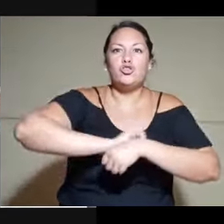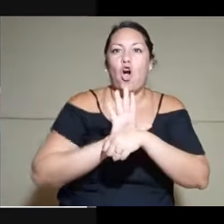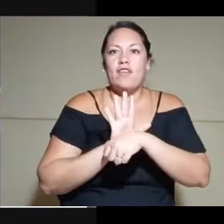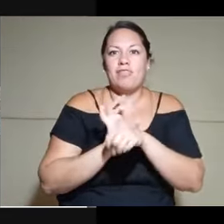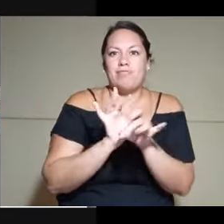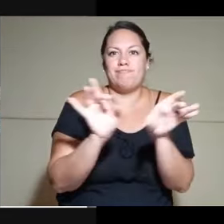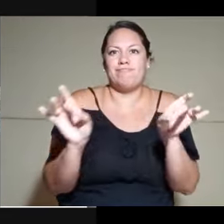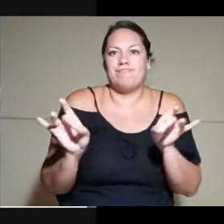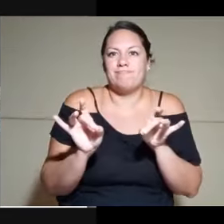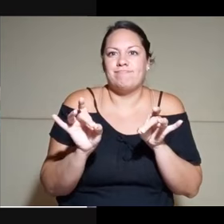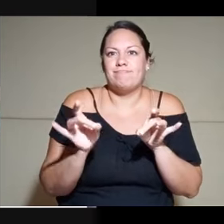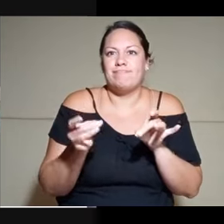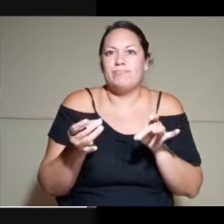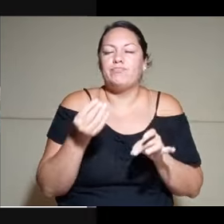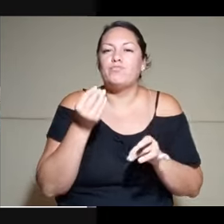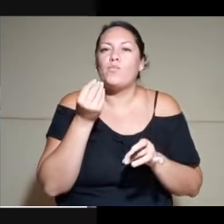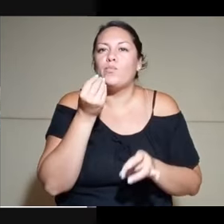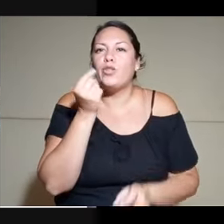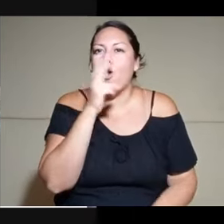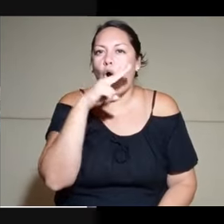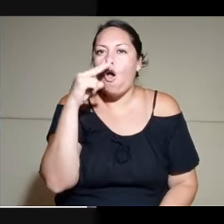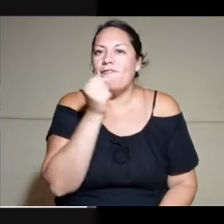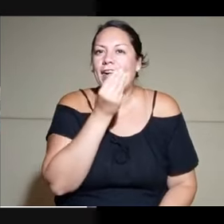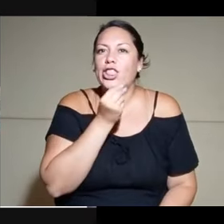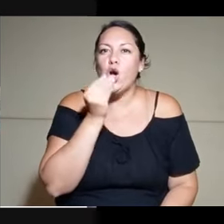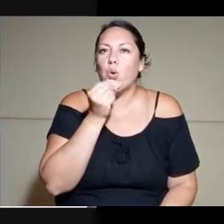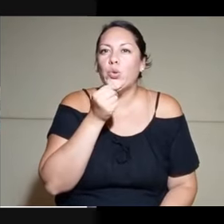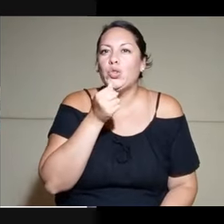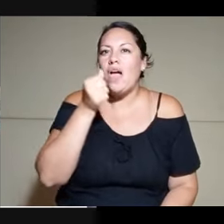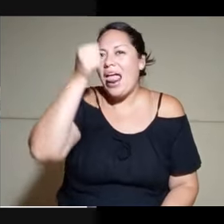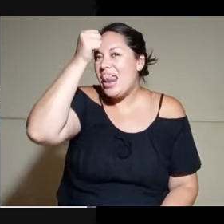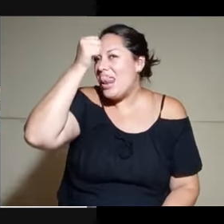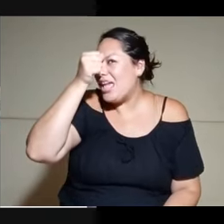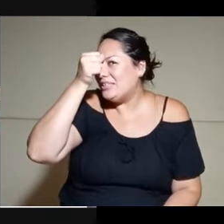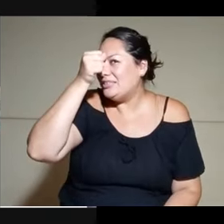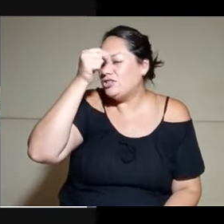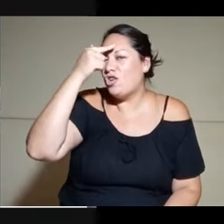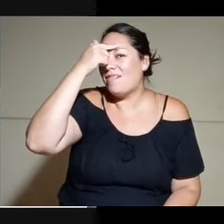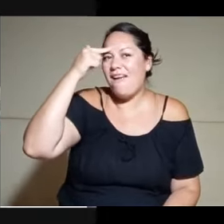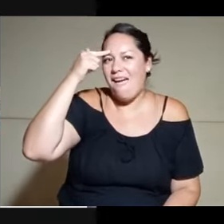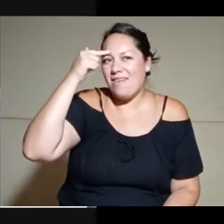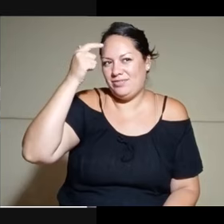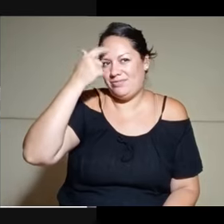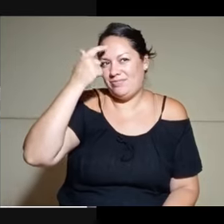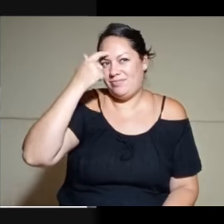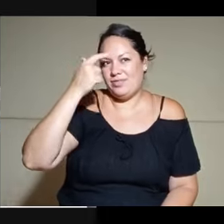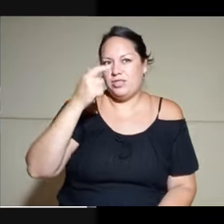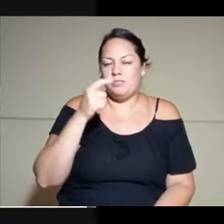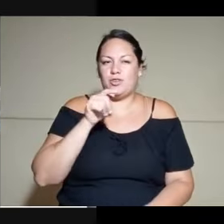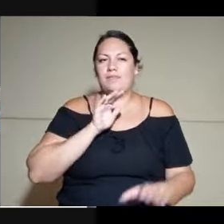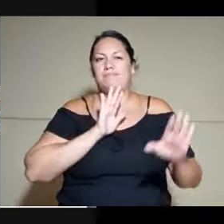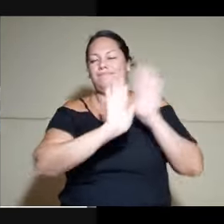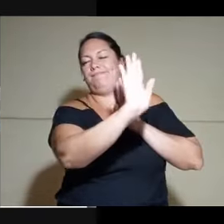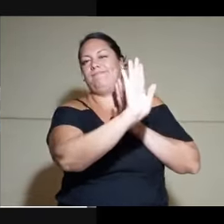podemos sentir. De hecho, vieron que el coronavirus, se hablan de la cuestión del olfato y del gusto, parecería ser que el